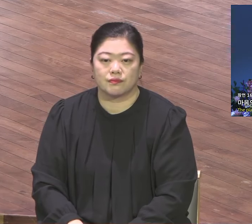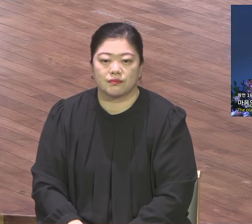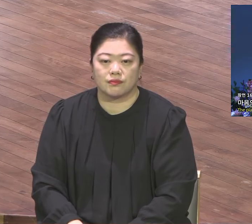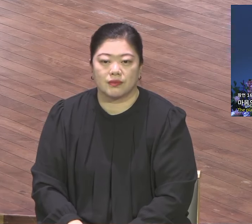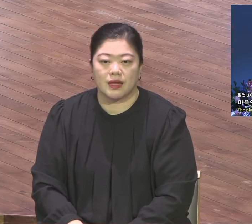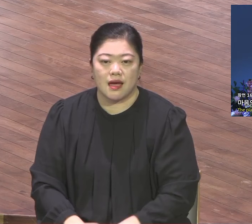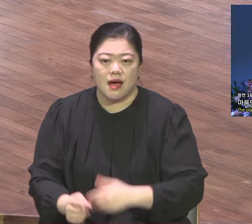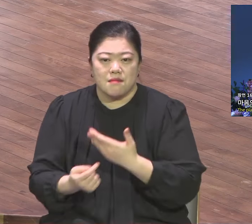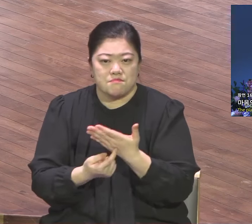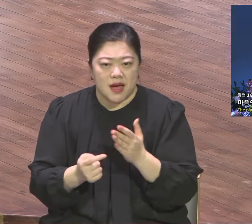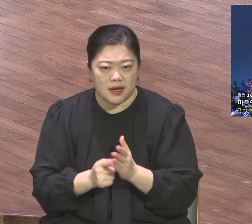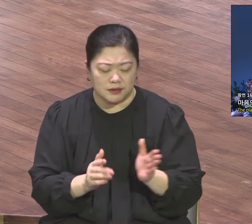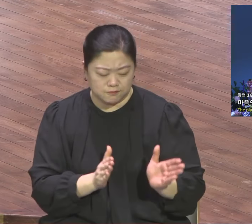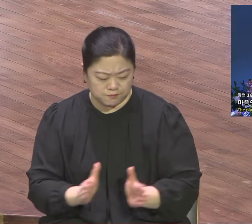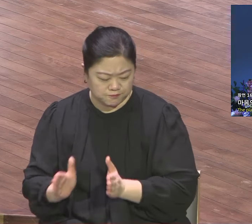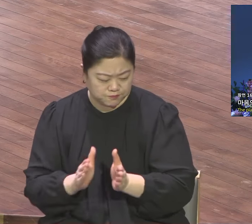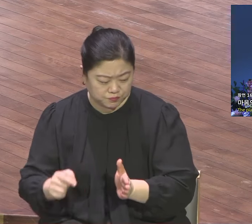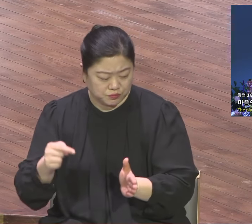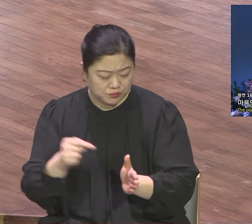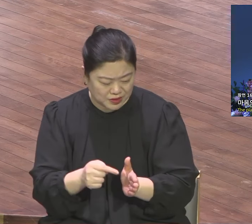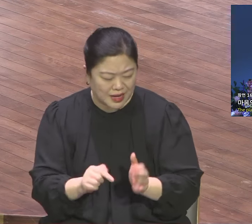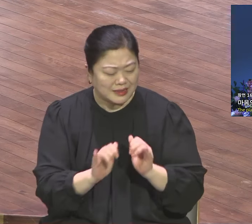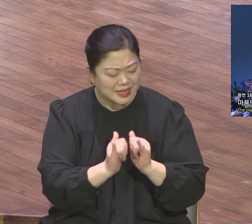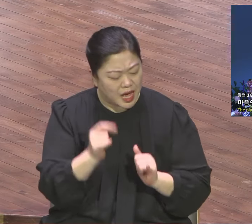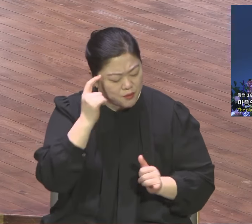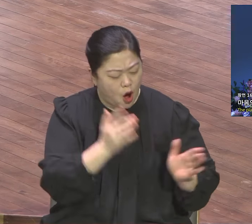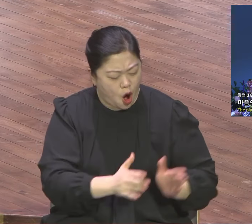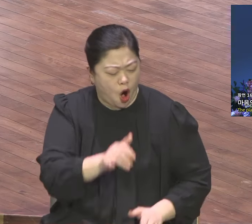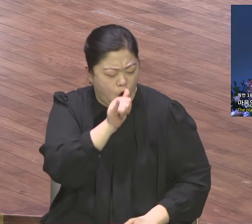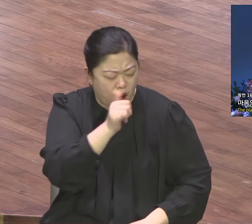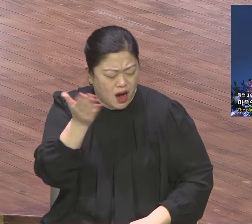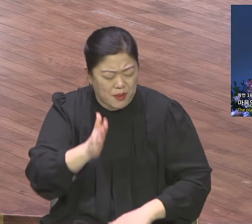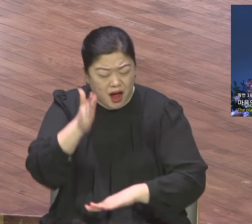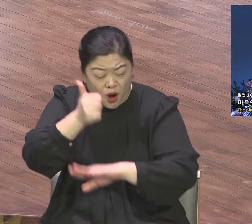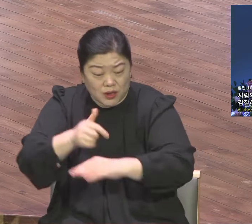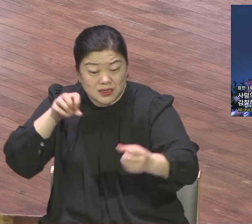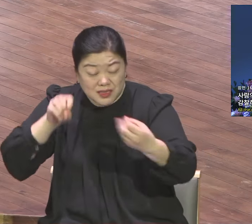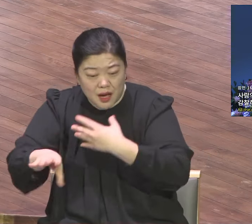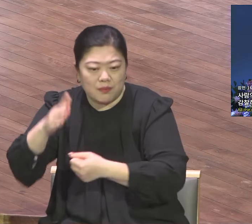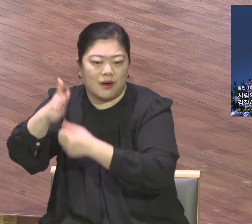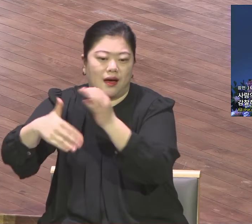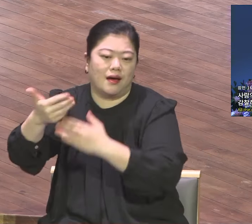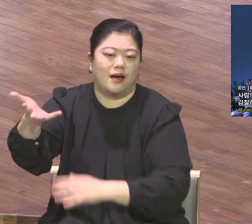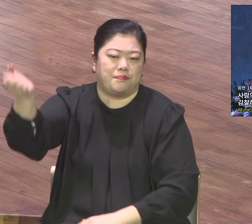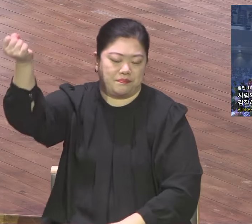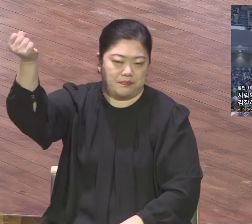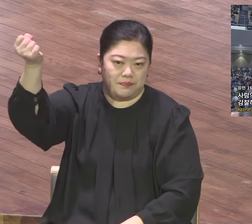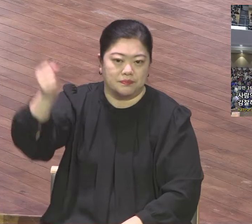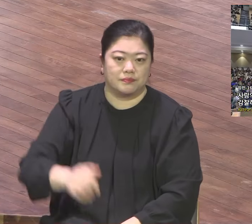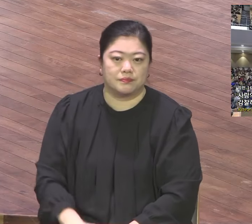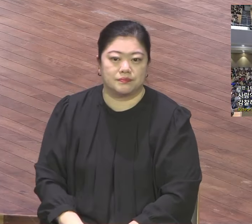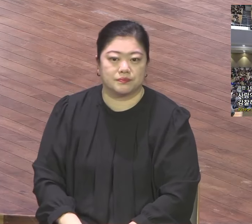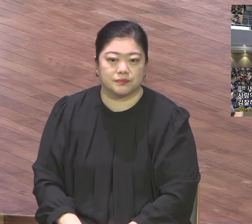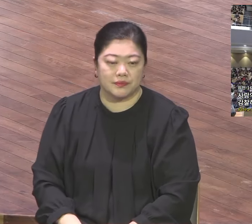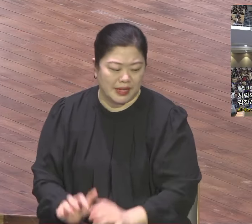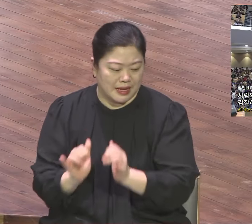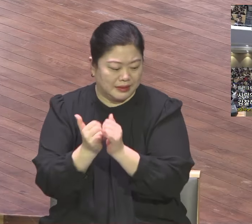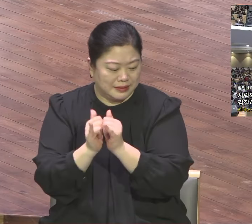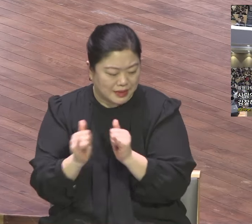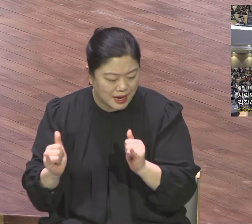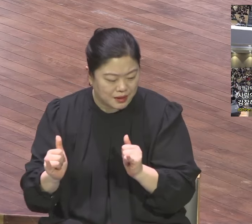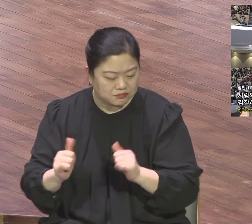경영은 사람에게 있어도 말의 응답은 여호와께로부터 나오느니라. 사람의 행위가